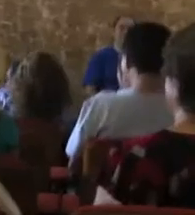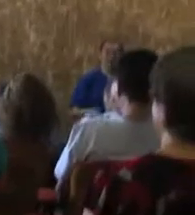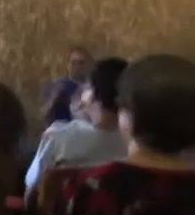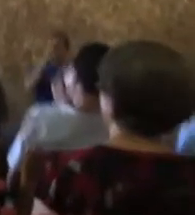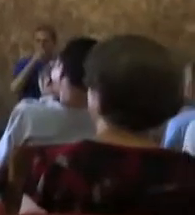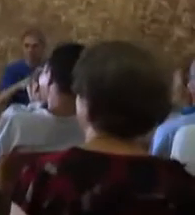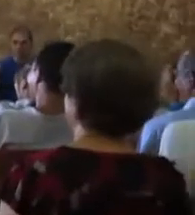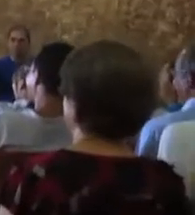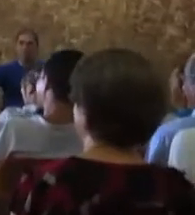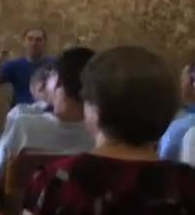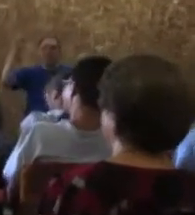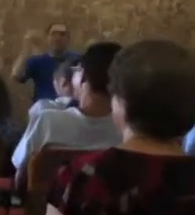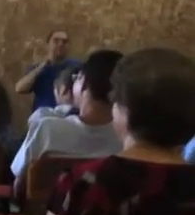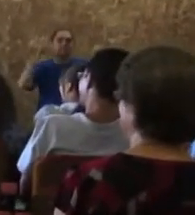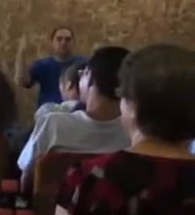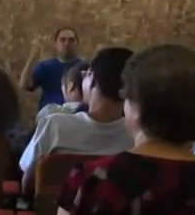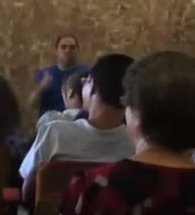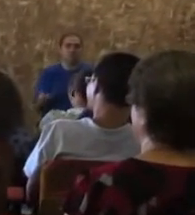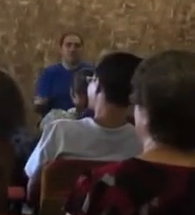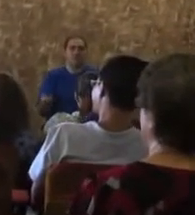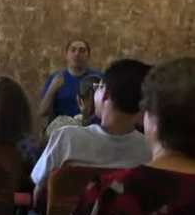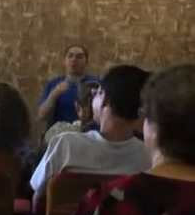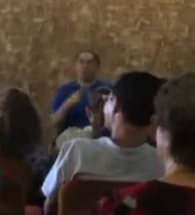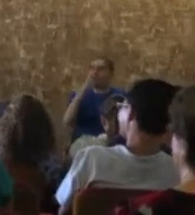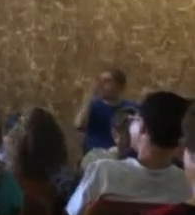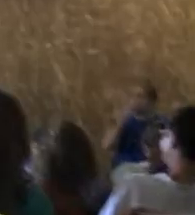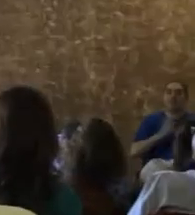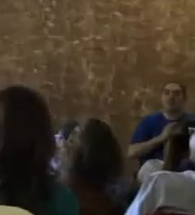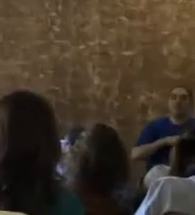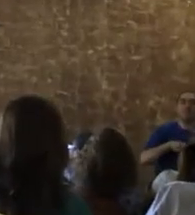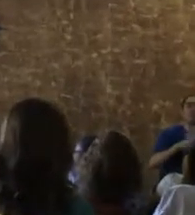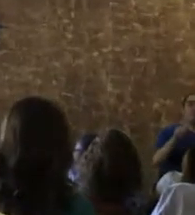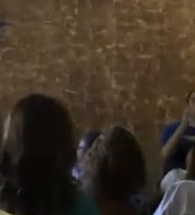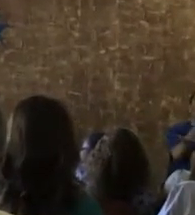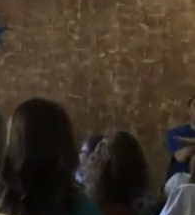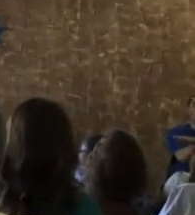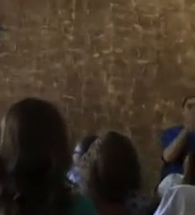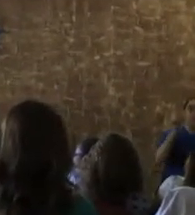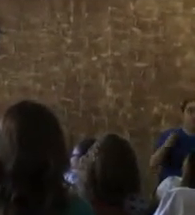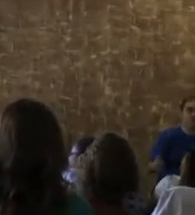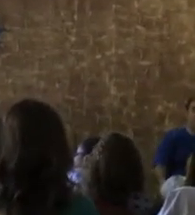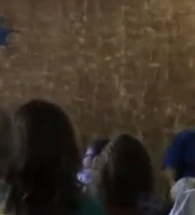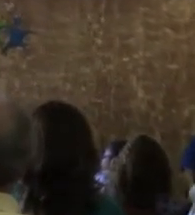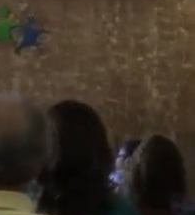Diz para eles, porque o Brasil tem recursos naturais extraordinários.